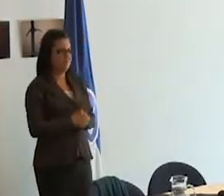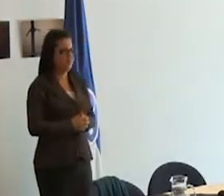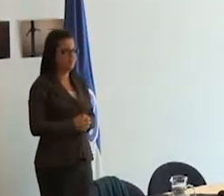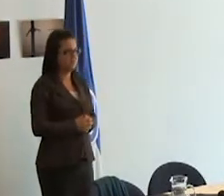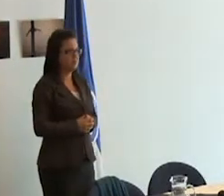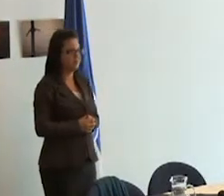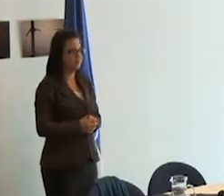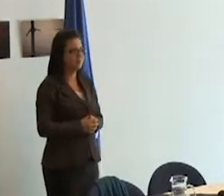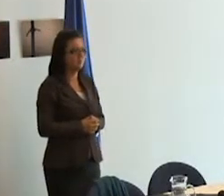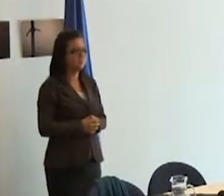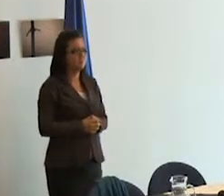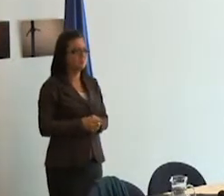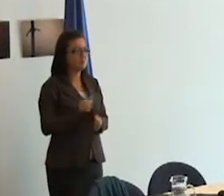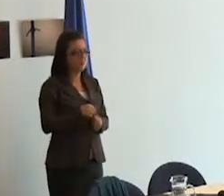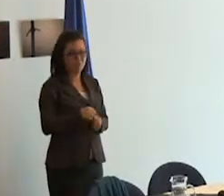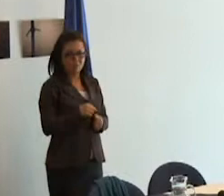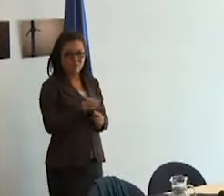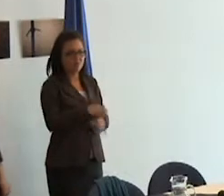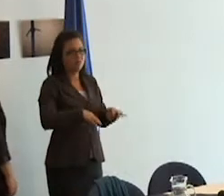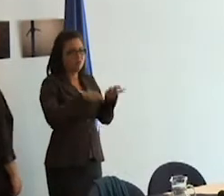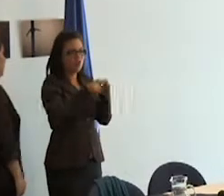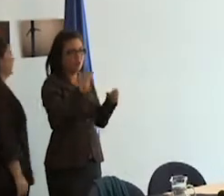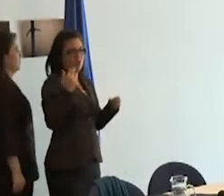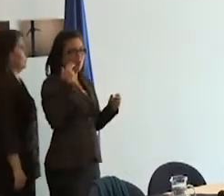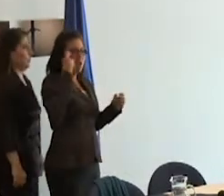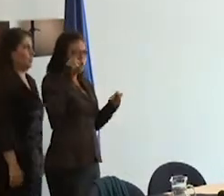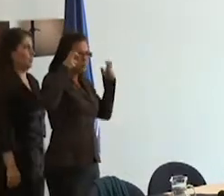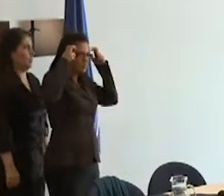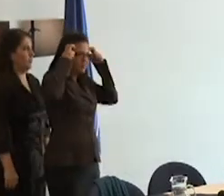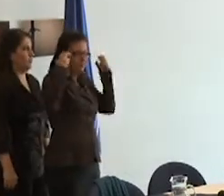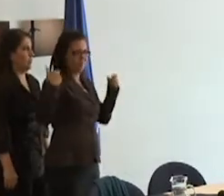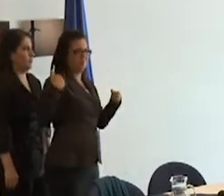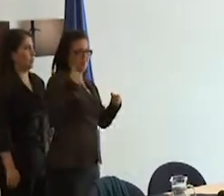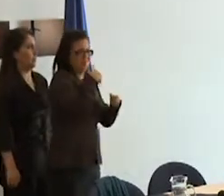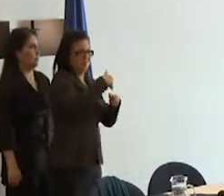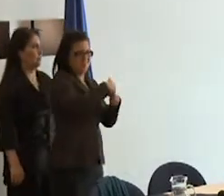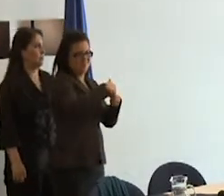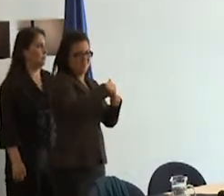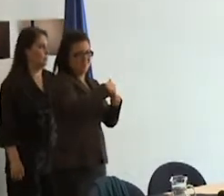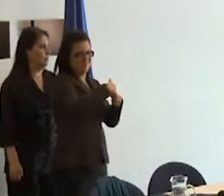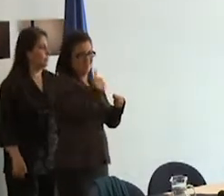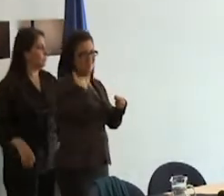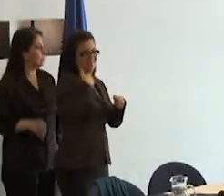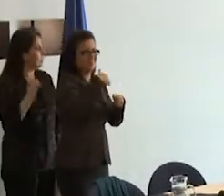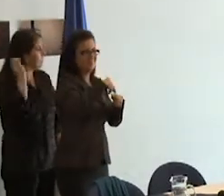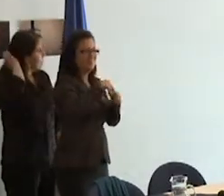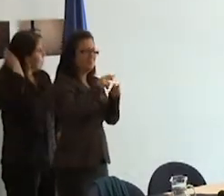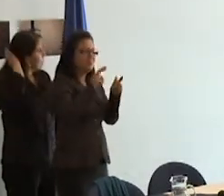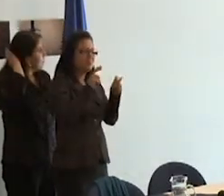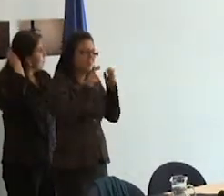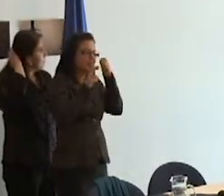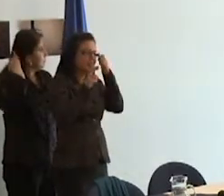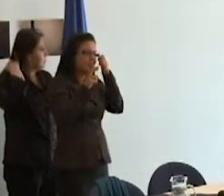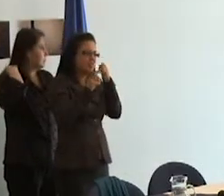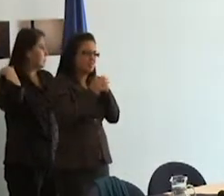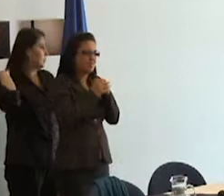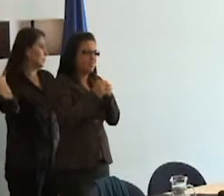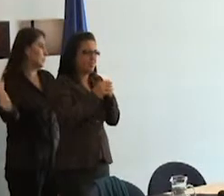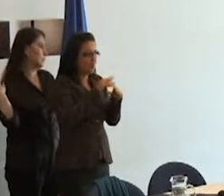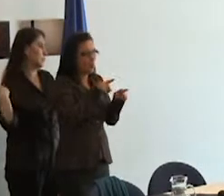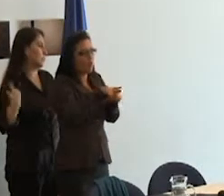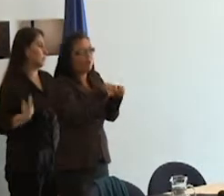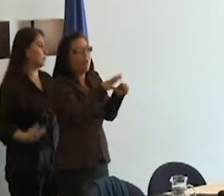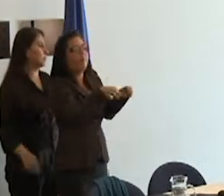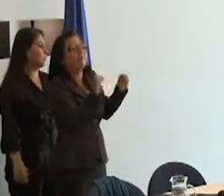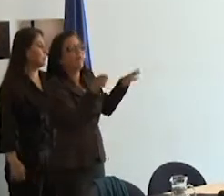que descartó como válido el conocimiento indígena y lo calificó en términos de lo mítico, cuando no de la